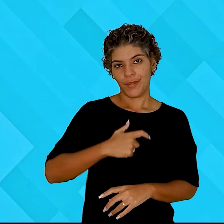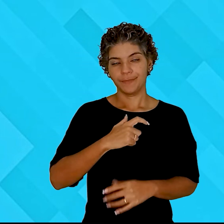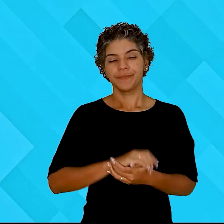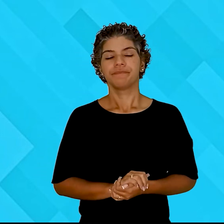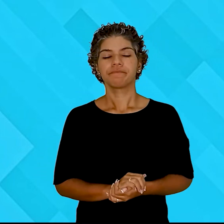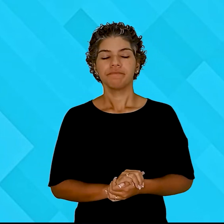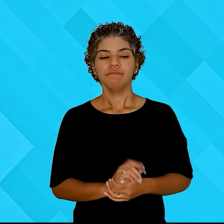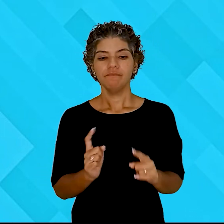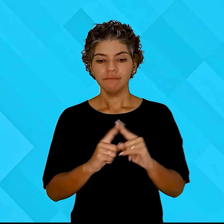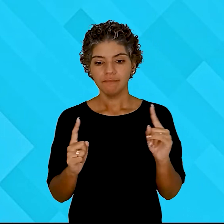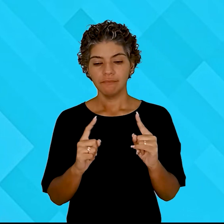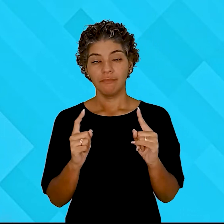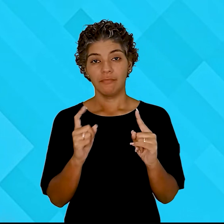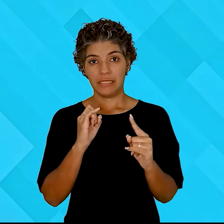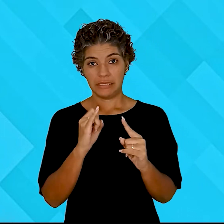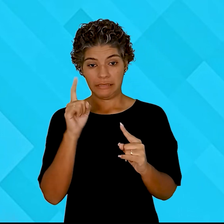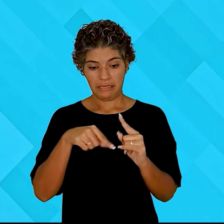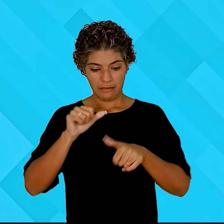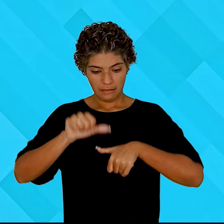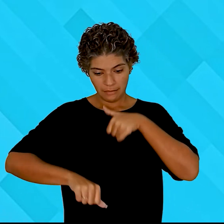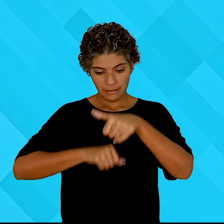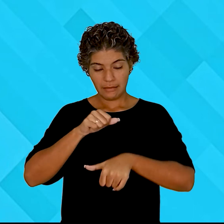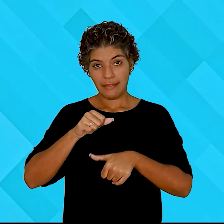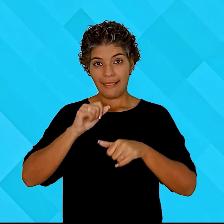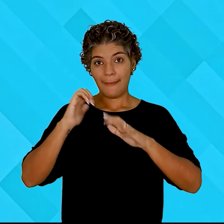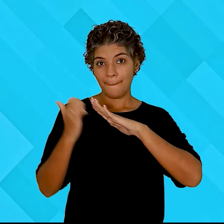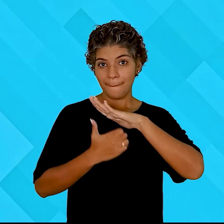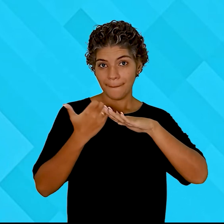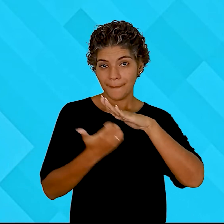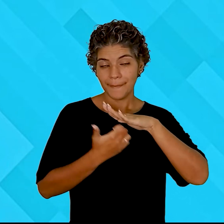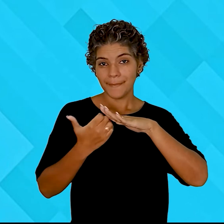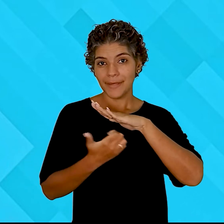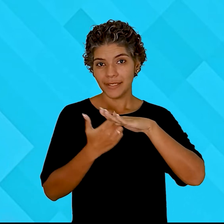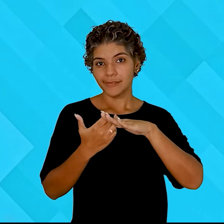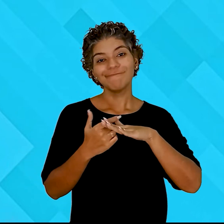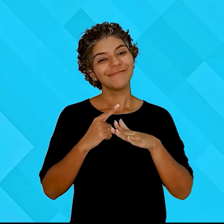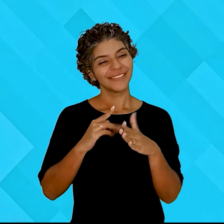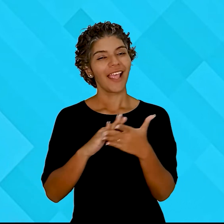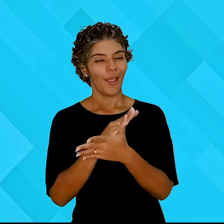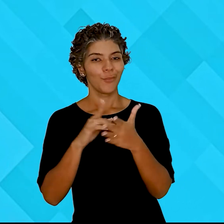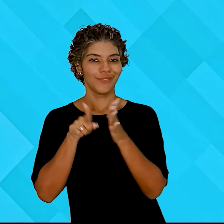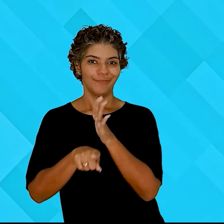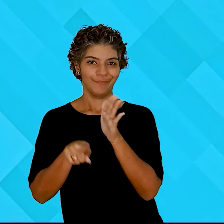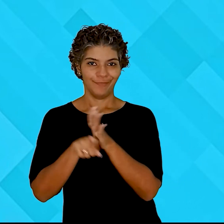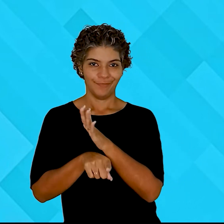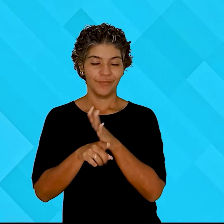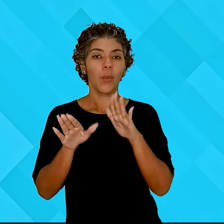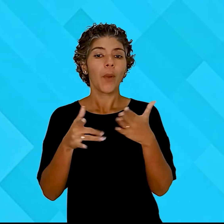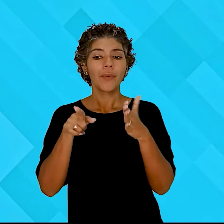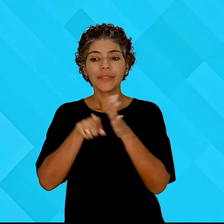está falando que você passa a se tornar uma empresa, a gente começa já a falar também de umas desvantagens. Quais são as dificuldades para quem